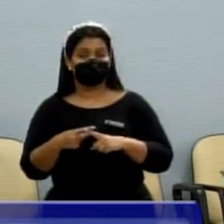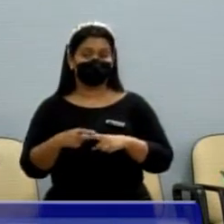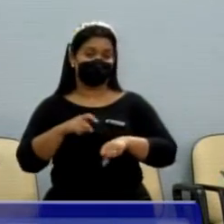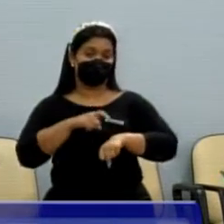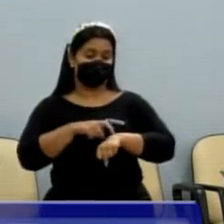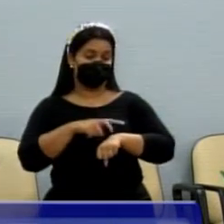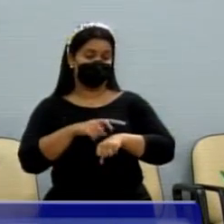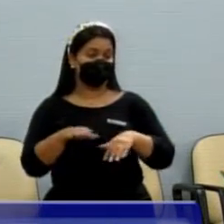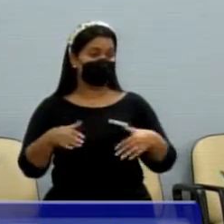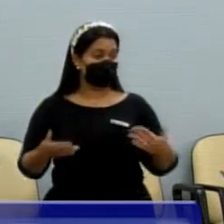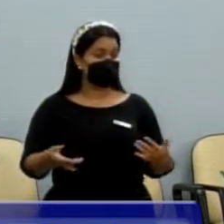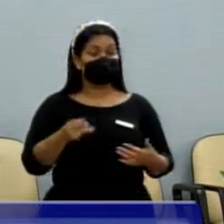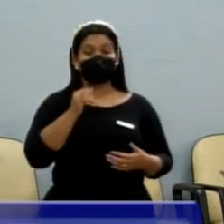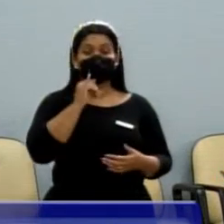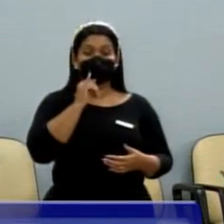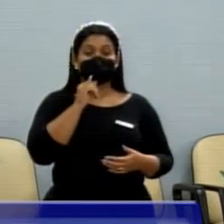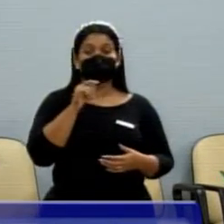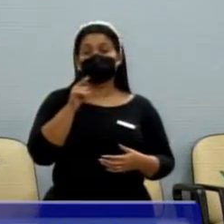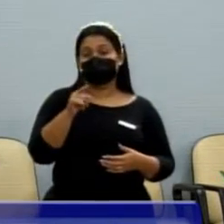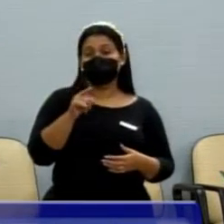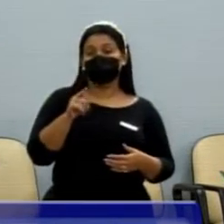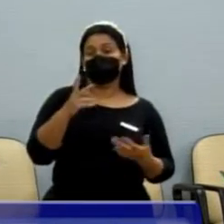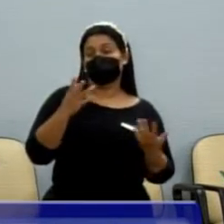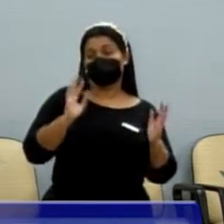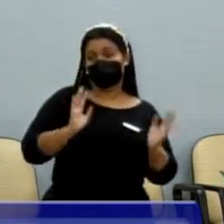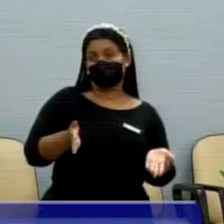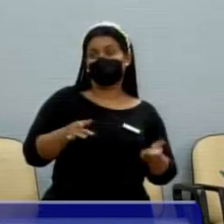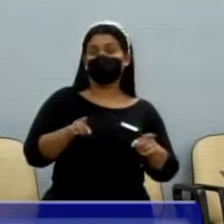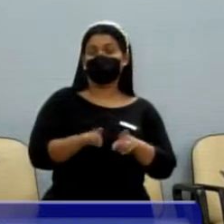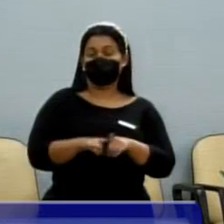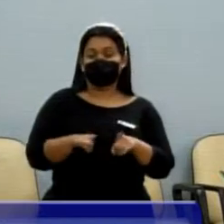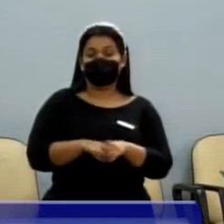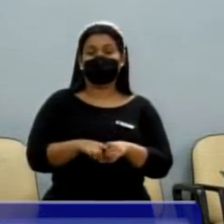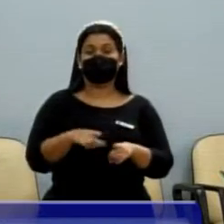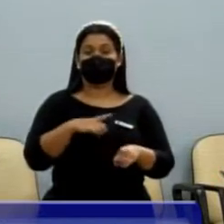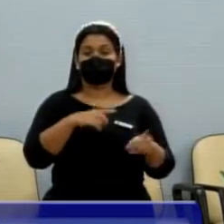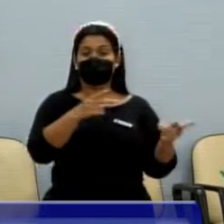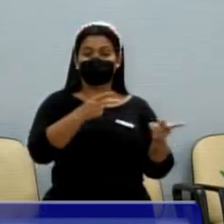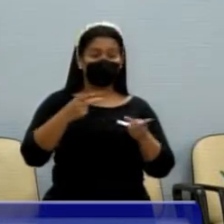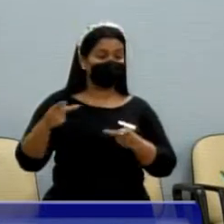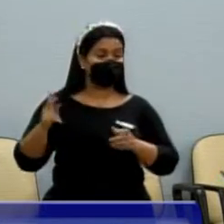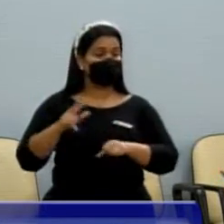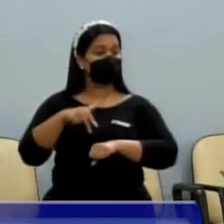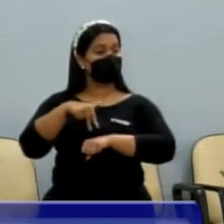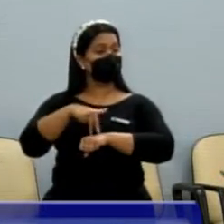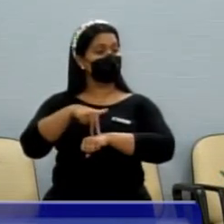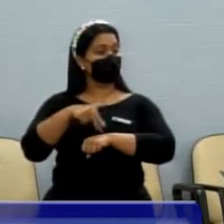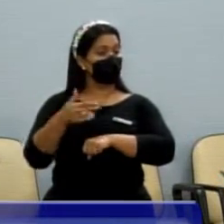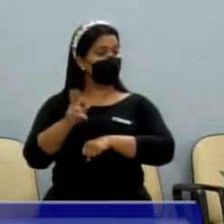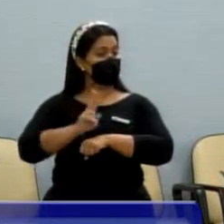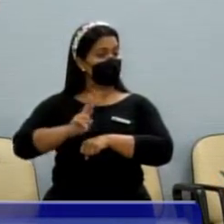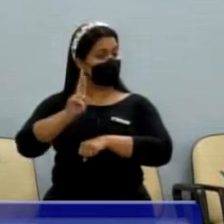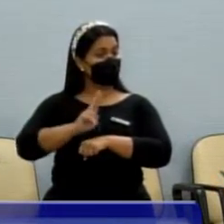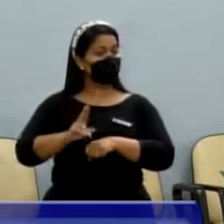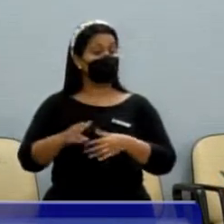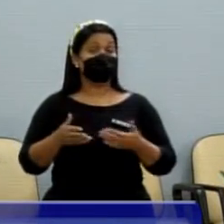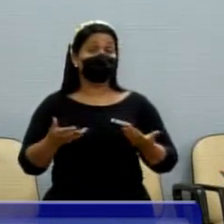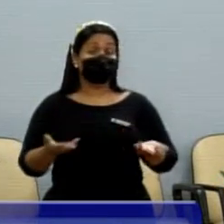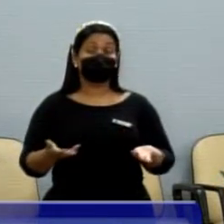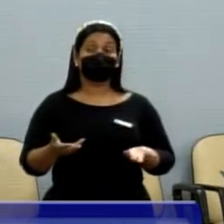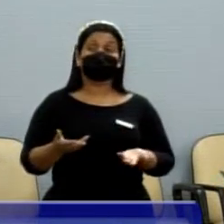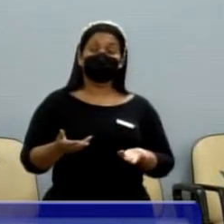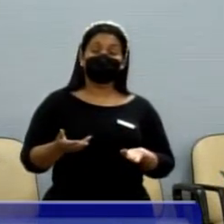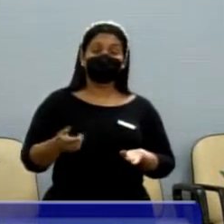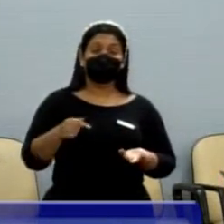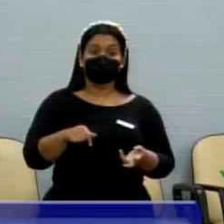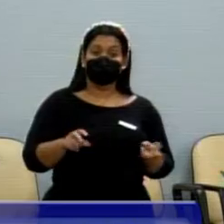não tem tido caso aqui você mesmo Já teve uma convidada que veio para Tribuna a gente não é